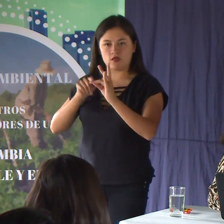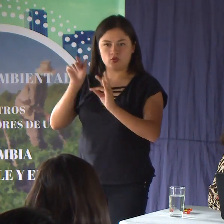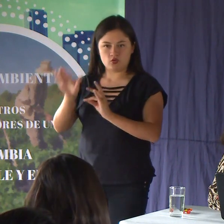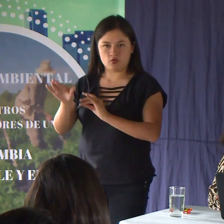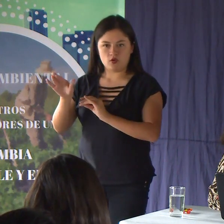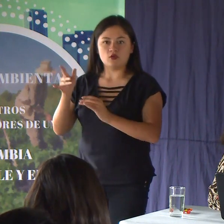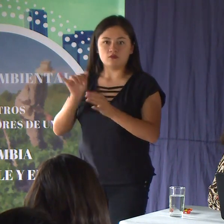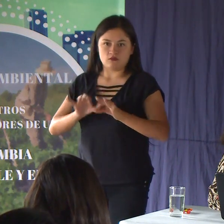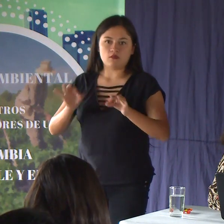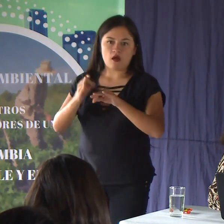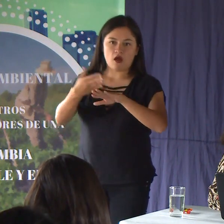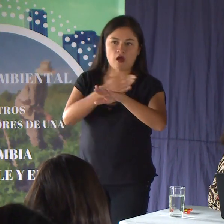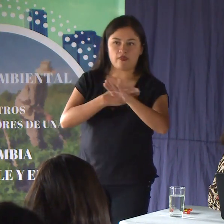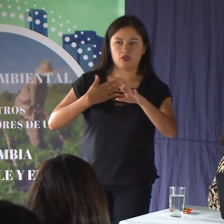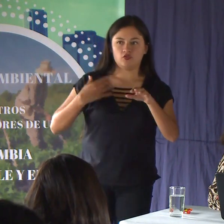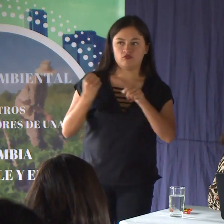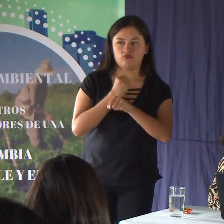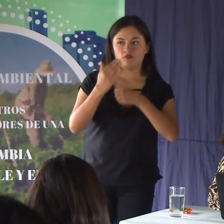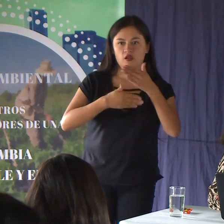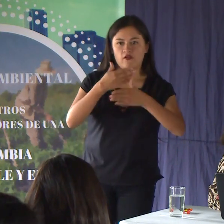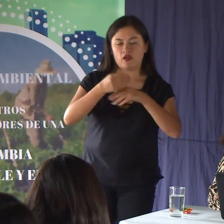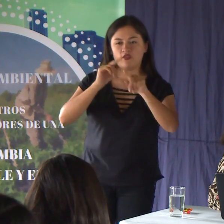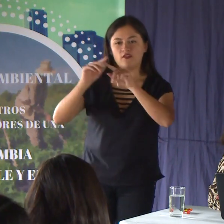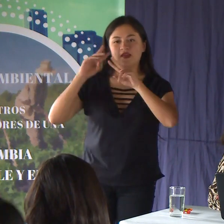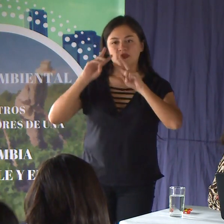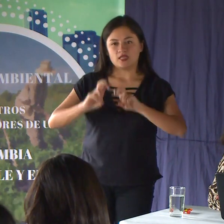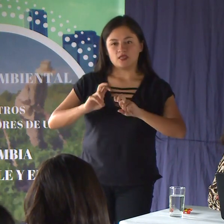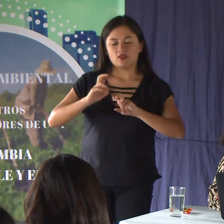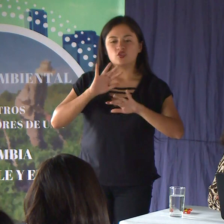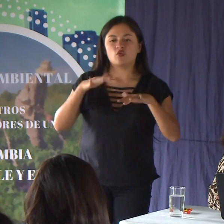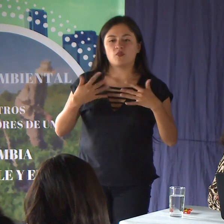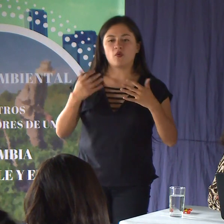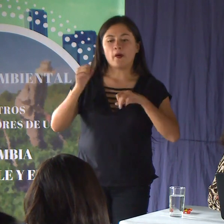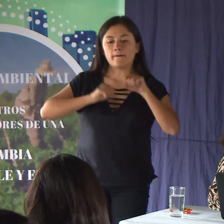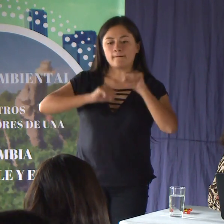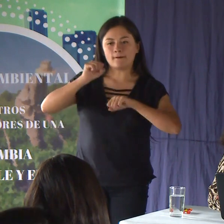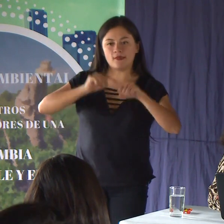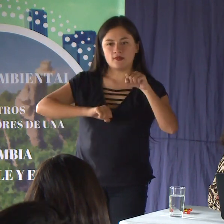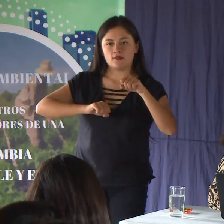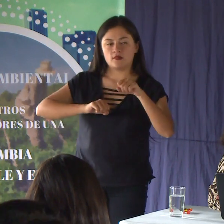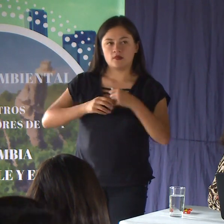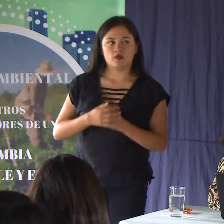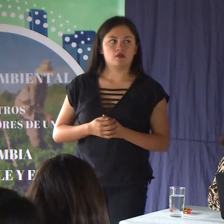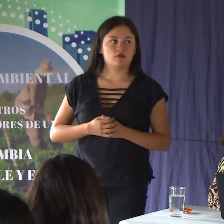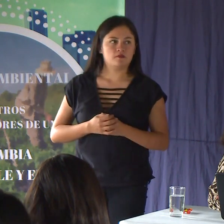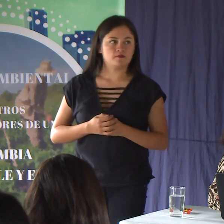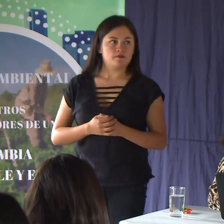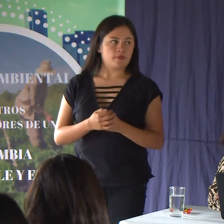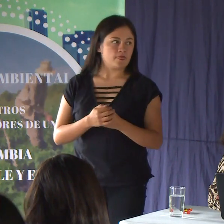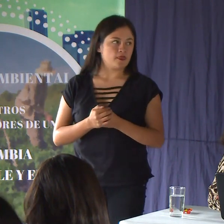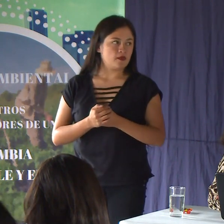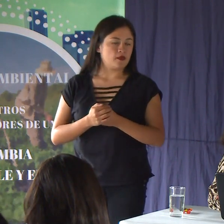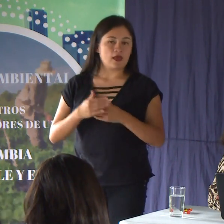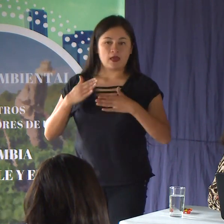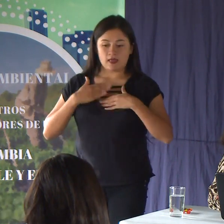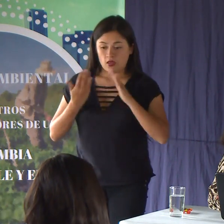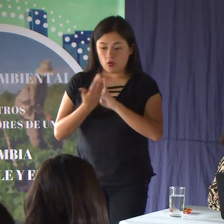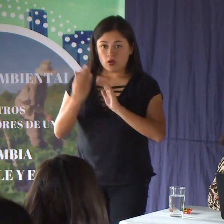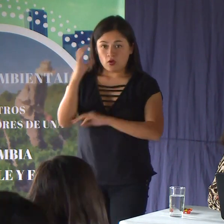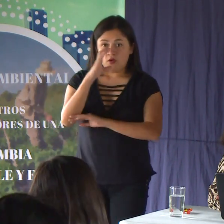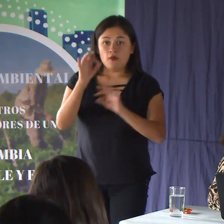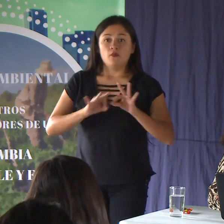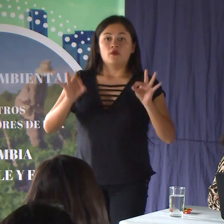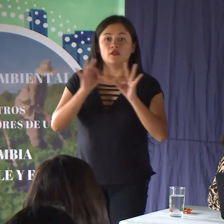las investigaciones alrededor de la posibilidad de construcción de sujetos en nuestra educación